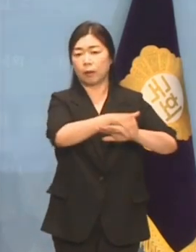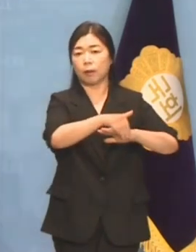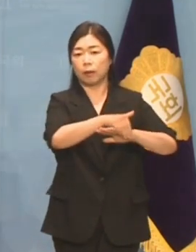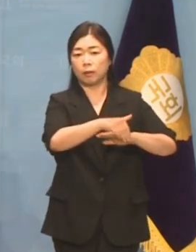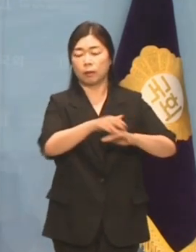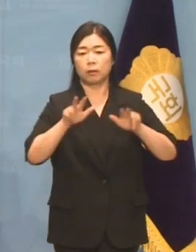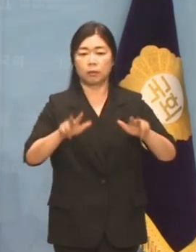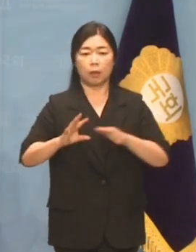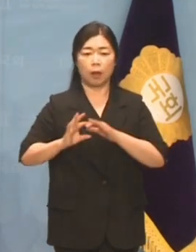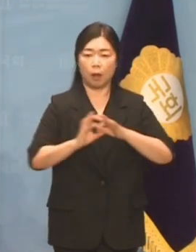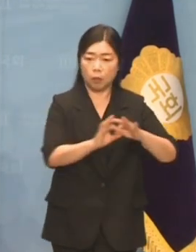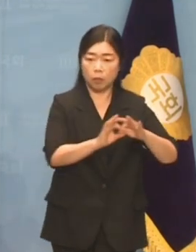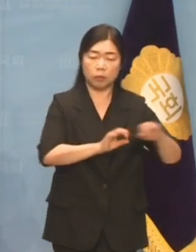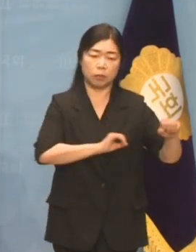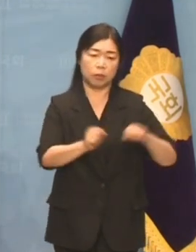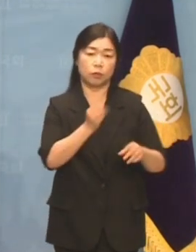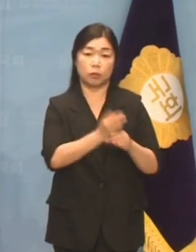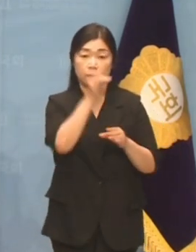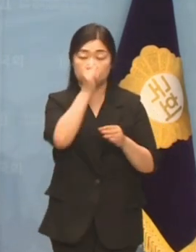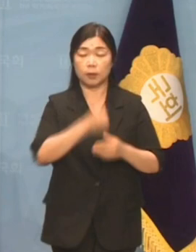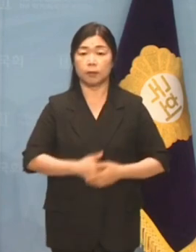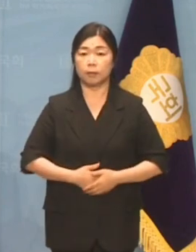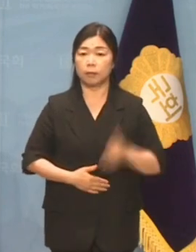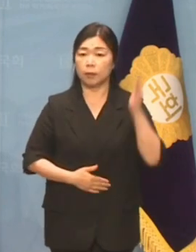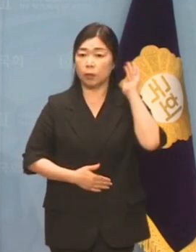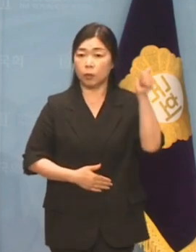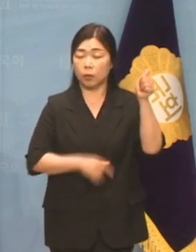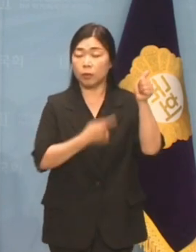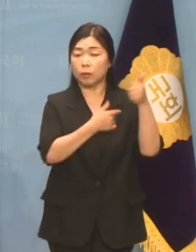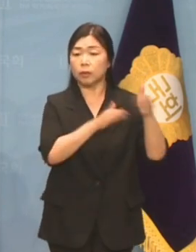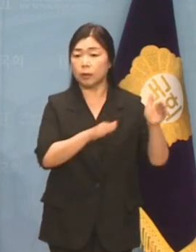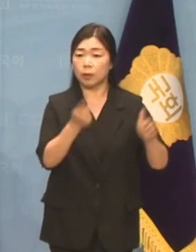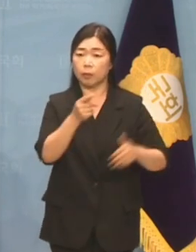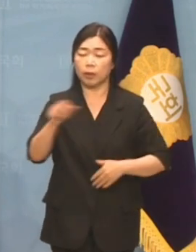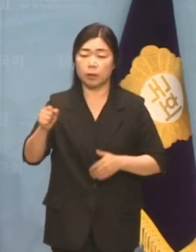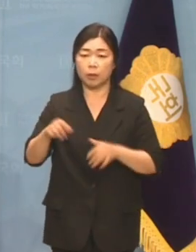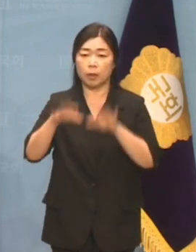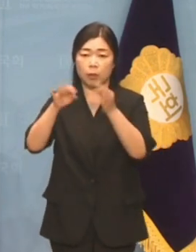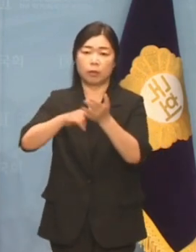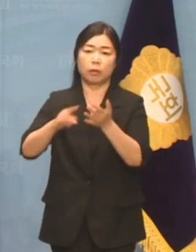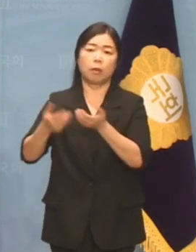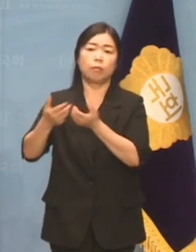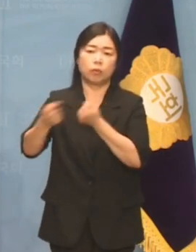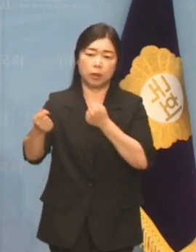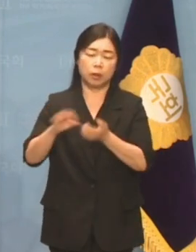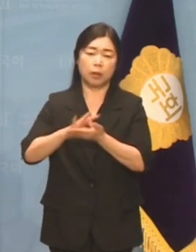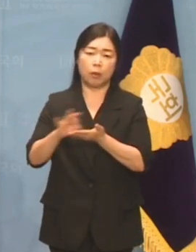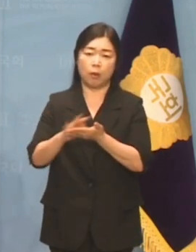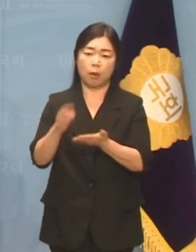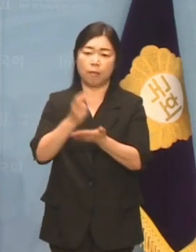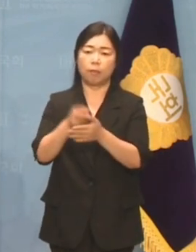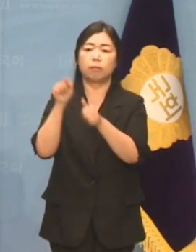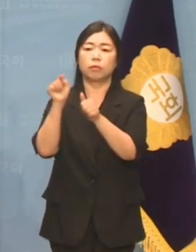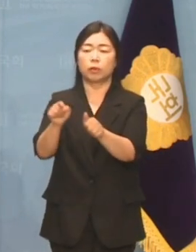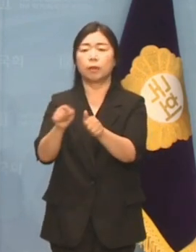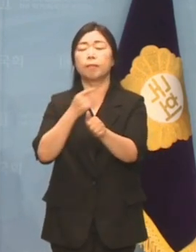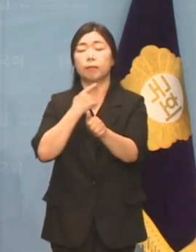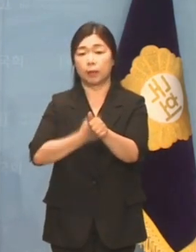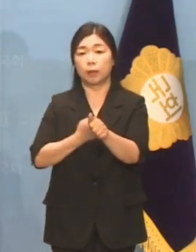프로젝트가 멈추지 않고 있습니다. 대통령실이 KBS 수신료 분리징수를 위한 법령 개정을 공고한